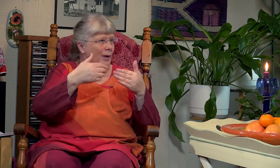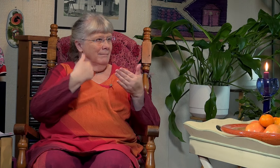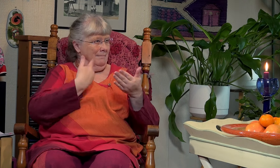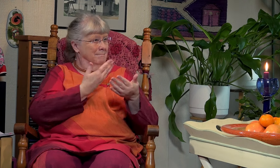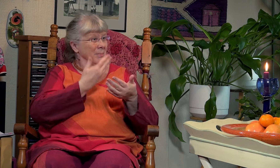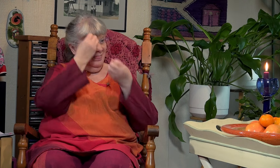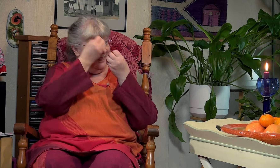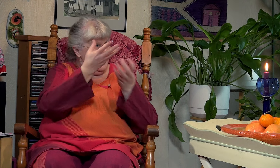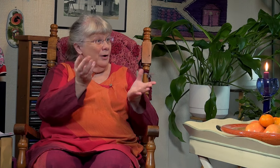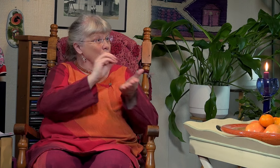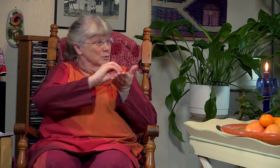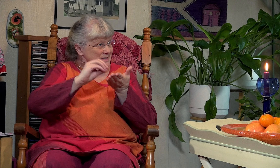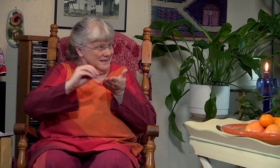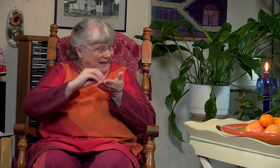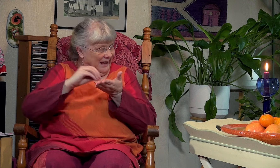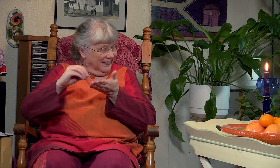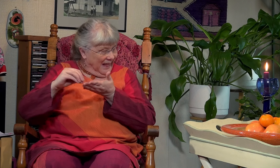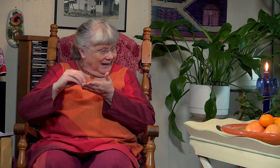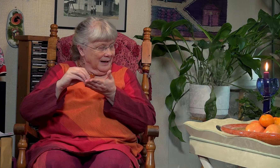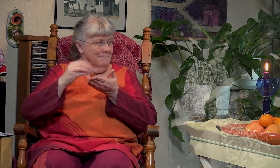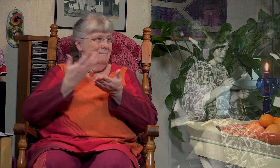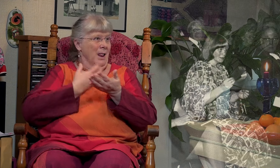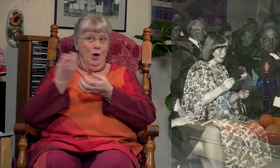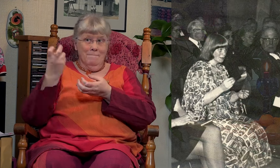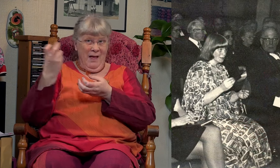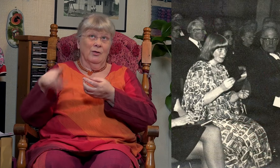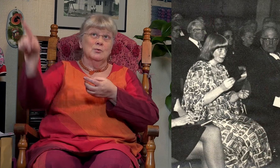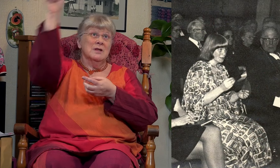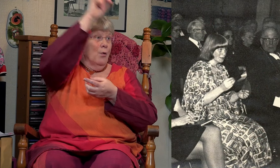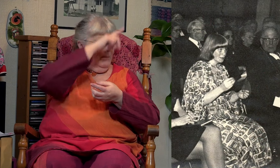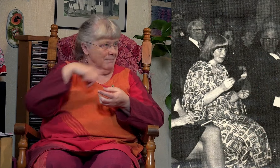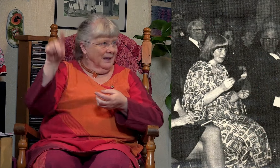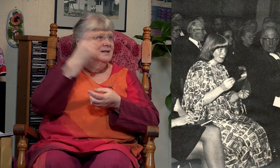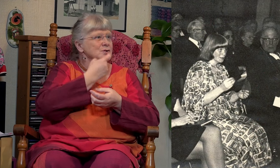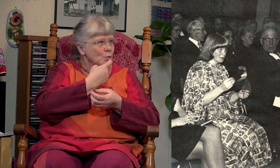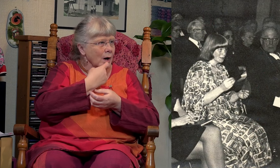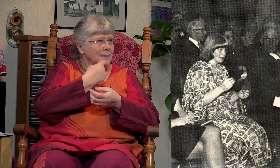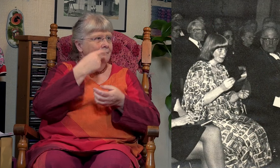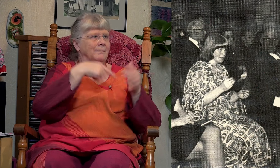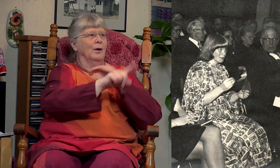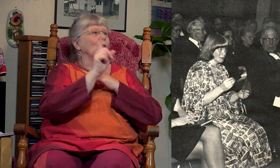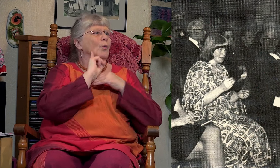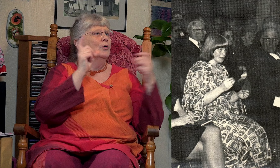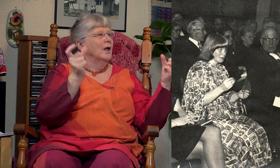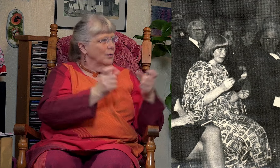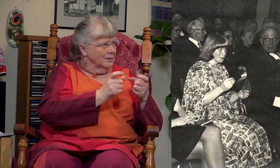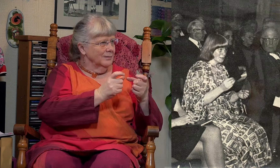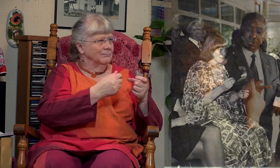Ja silloin kun aloitin Kuurojen liitossa työt tiedotussihteerinä, niin matkustin paljon ympäri Suomea ja